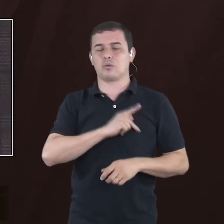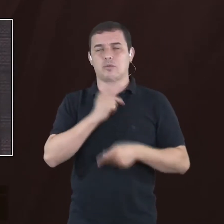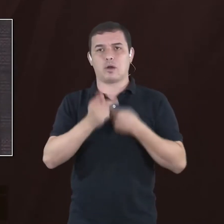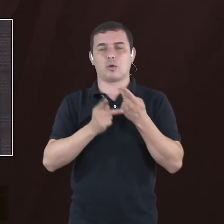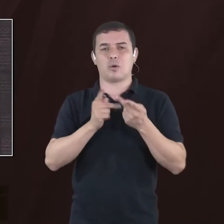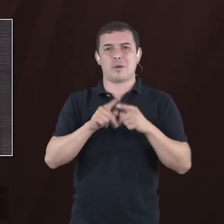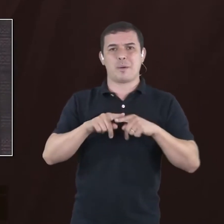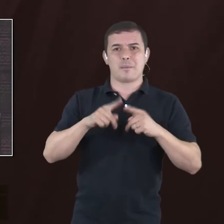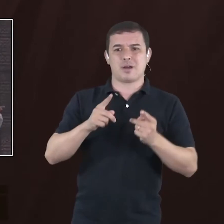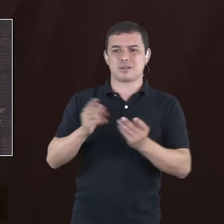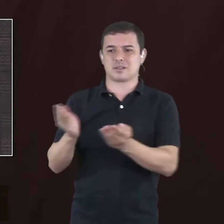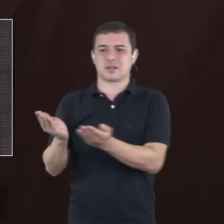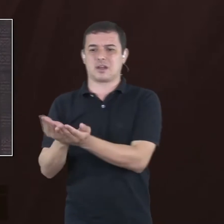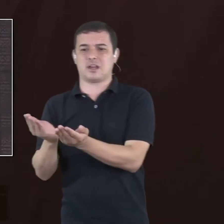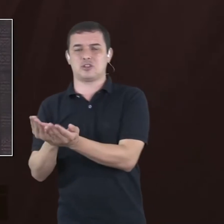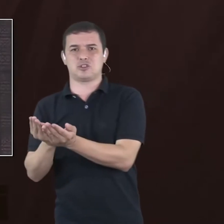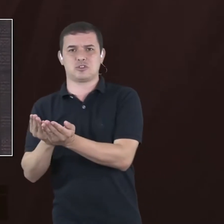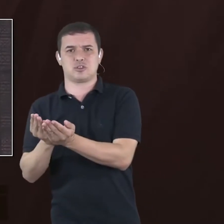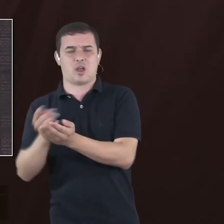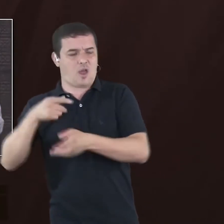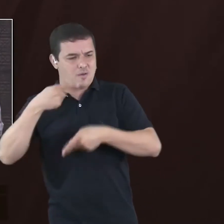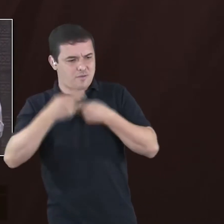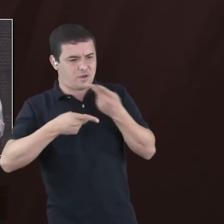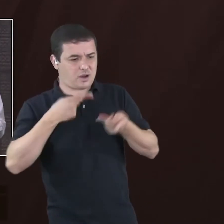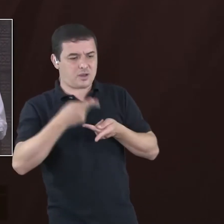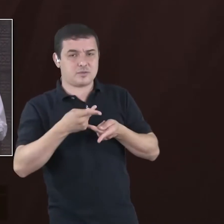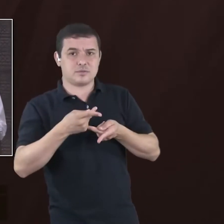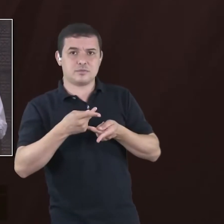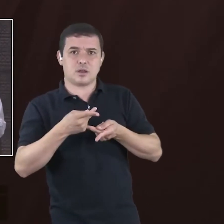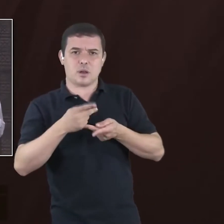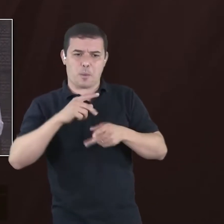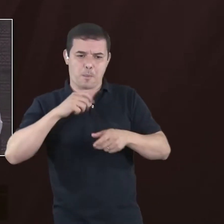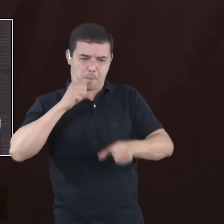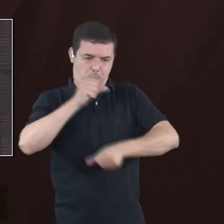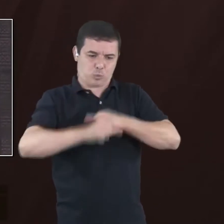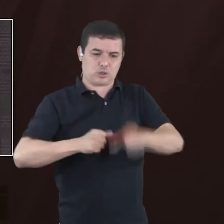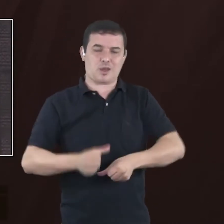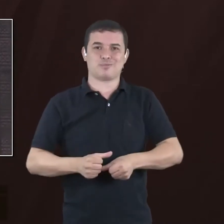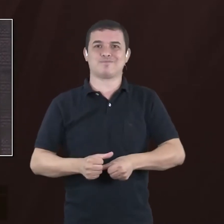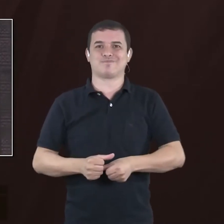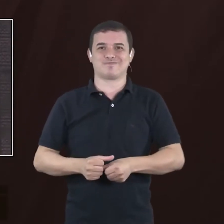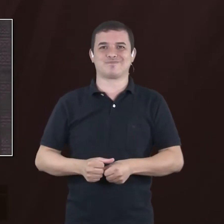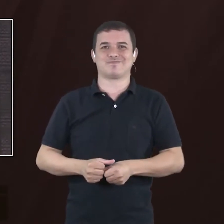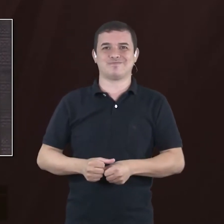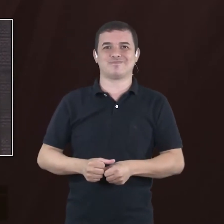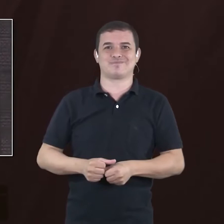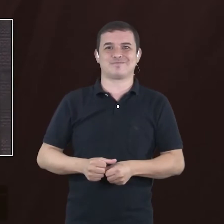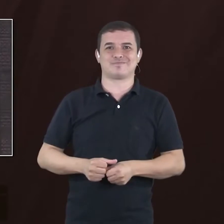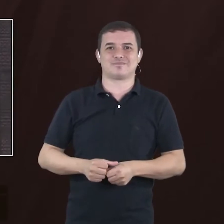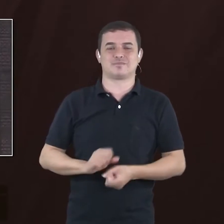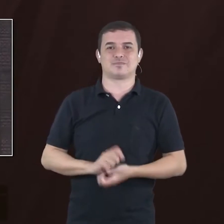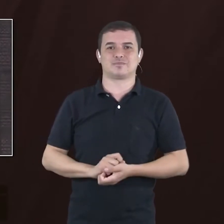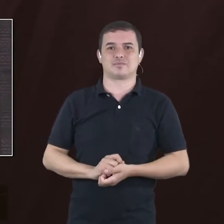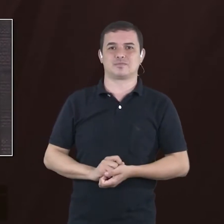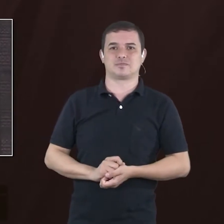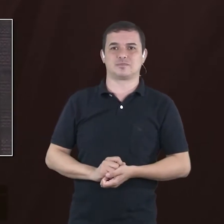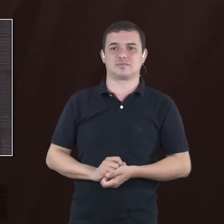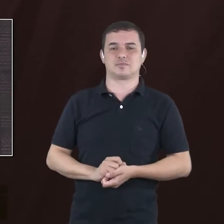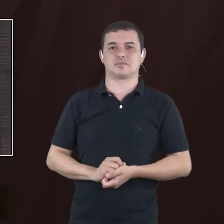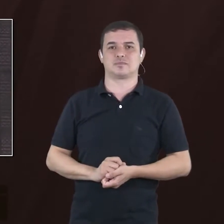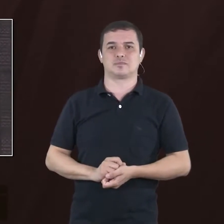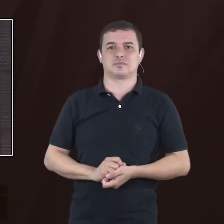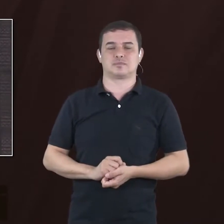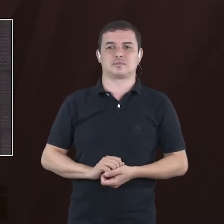os judaizantes para falar outra coisa, eles foram influenciados e logo eles deixaram Paulo de lado, né? Por isso aqui fala: